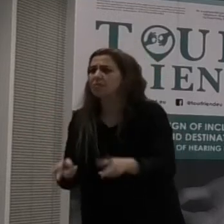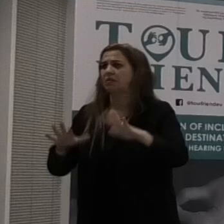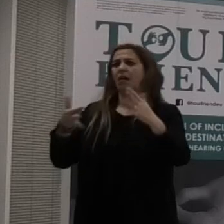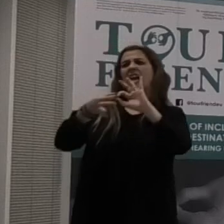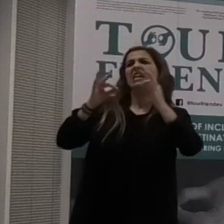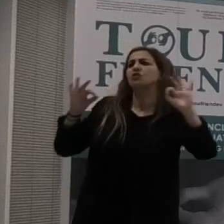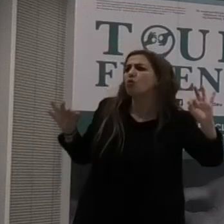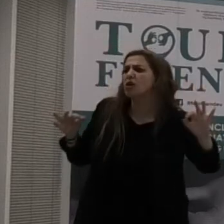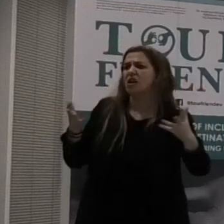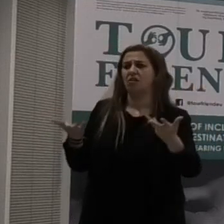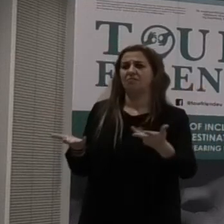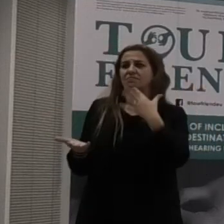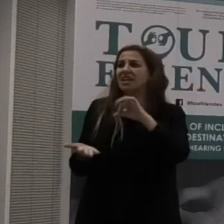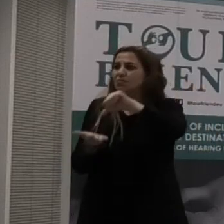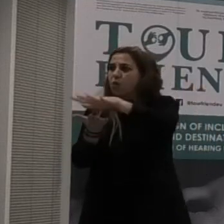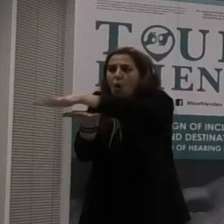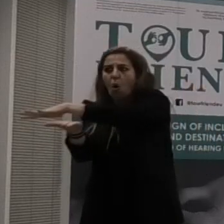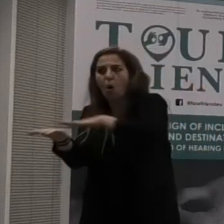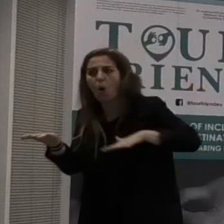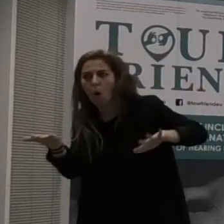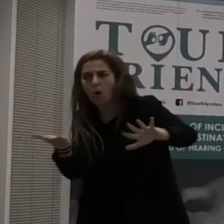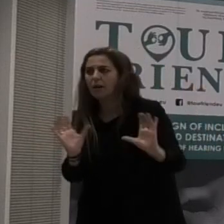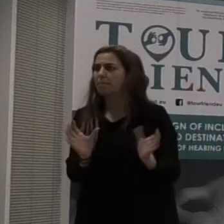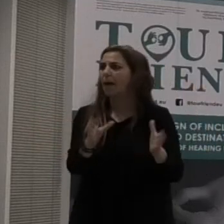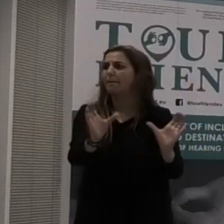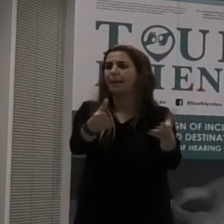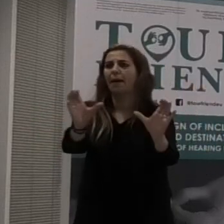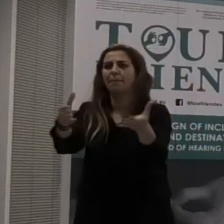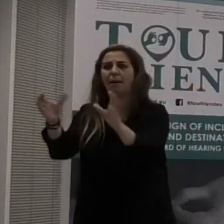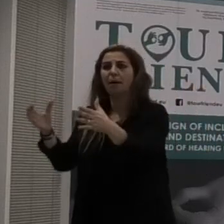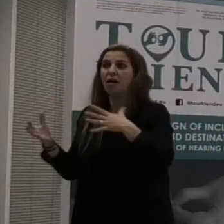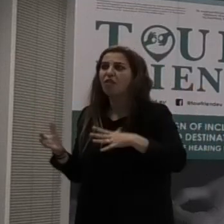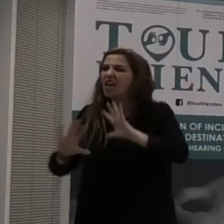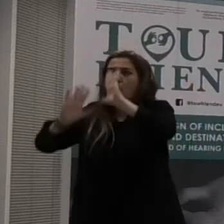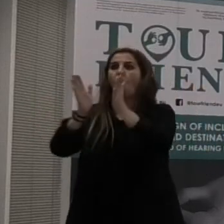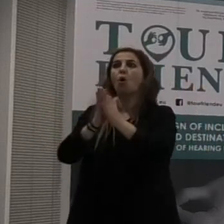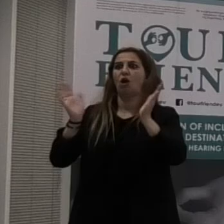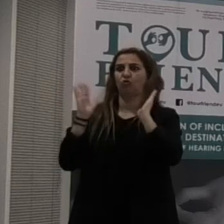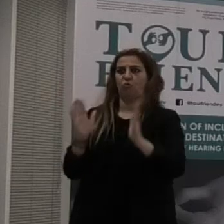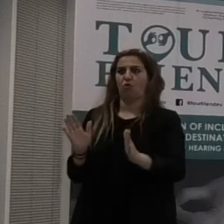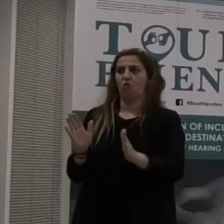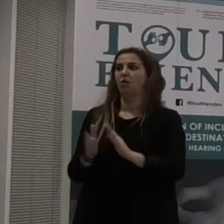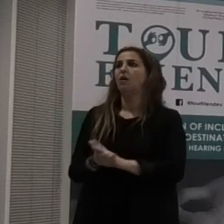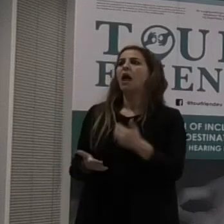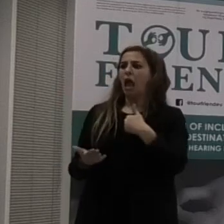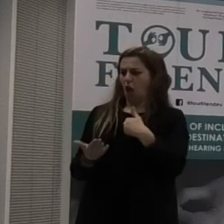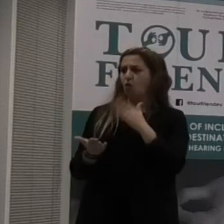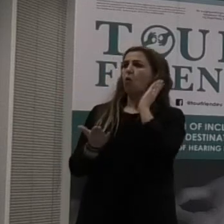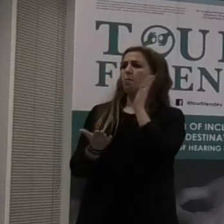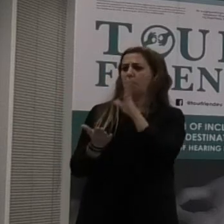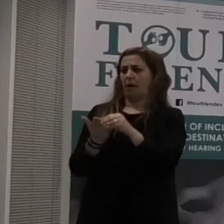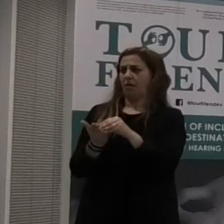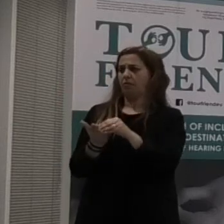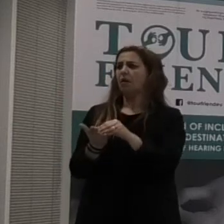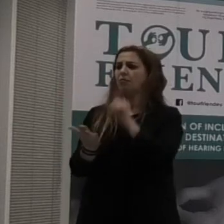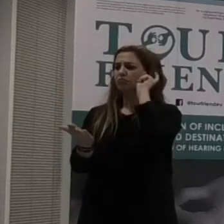δώσουμε όλο το εύρος της πόλης και όχι να επικεντρωθούμε σε κάτι συγκεκριμένο. Η ιδέα είναι ότι επιλέγεις ποιο σημείο ενδιαφέροντος θέλεις